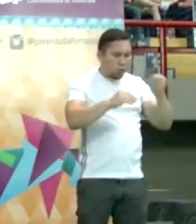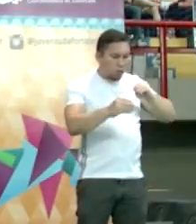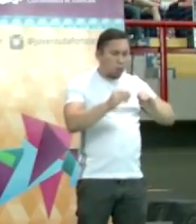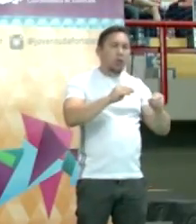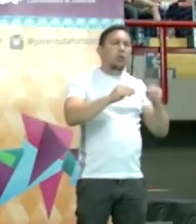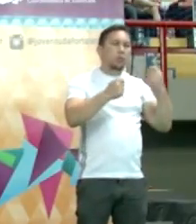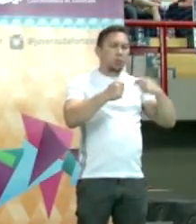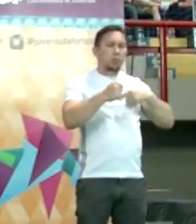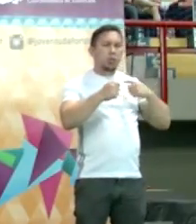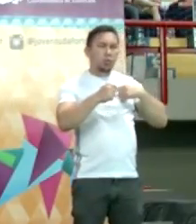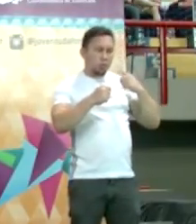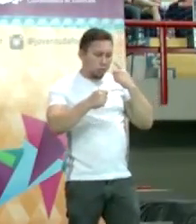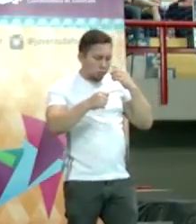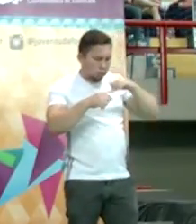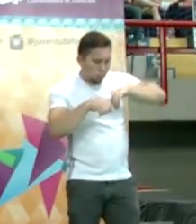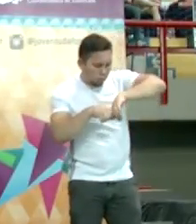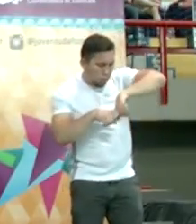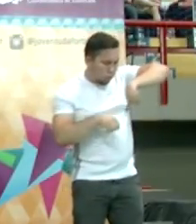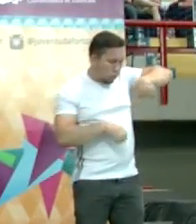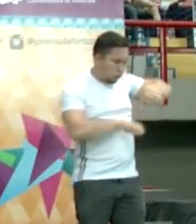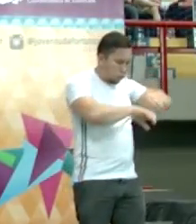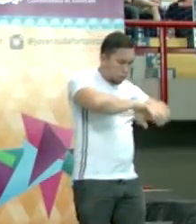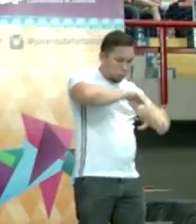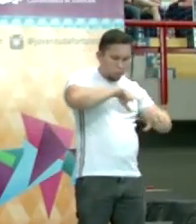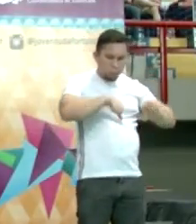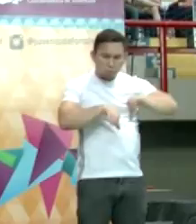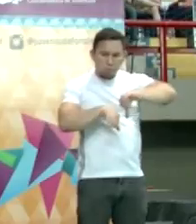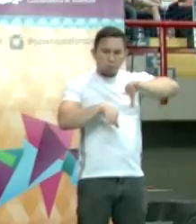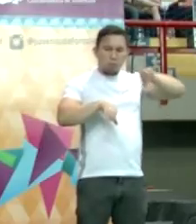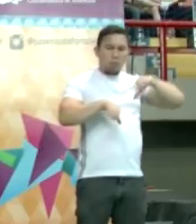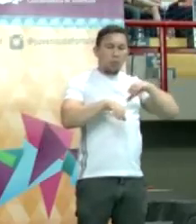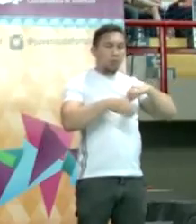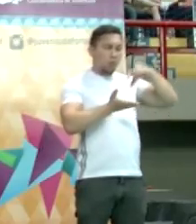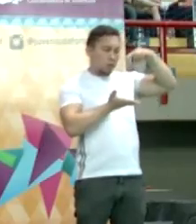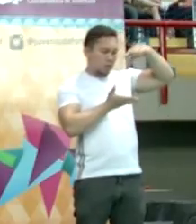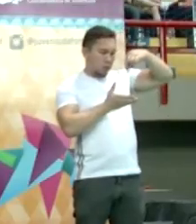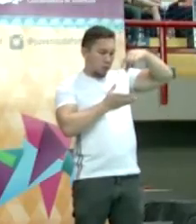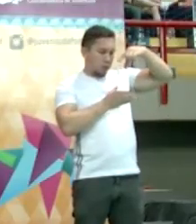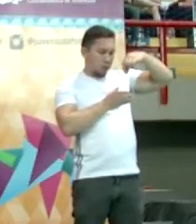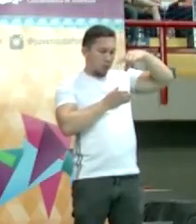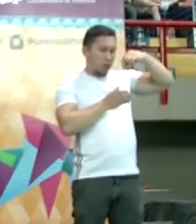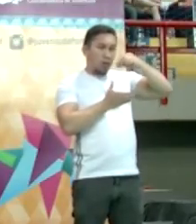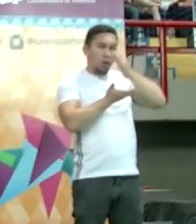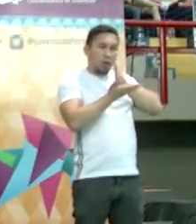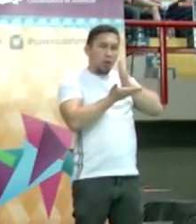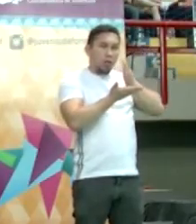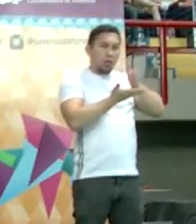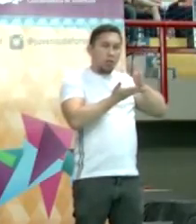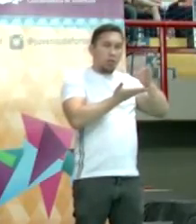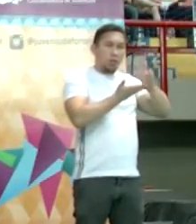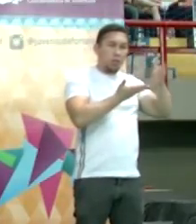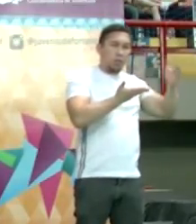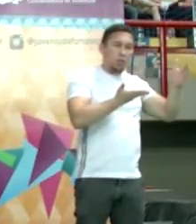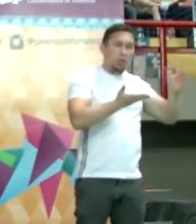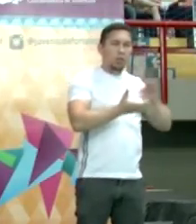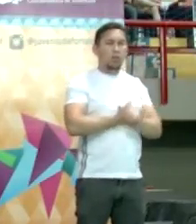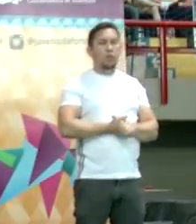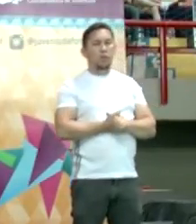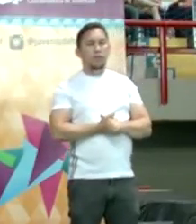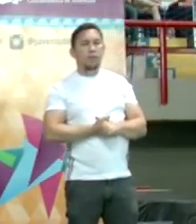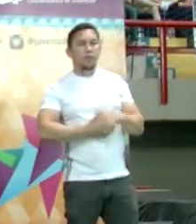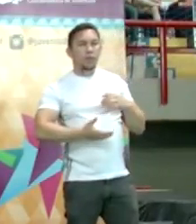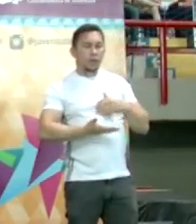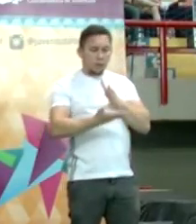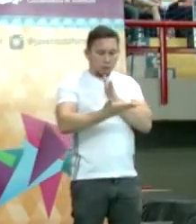processo de separação de mistura que nós chamamos de destilação fracionada. Olha só, eu vou separar